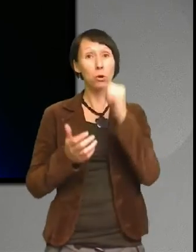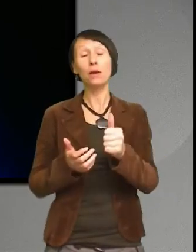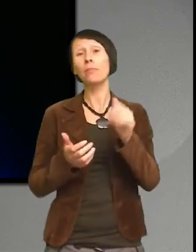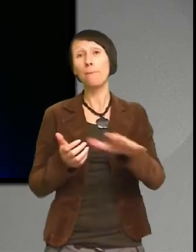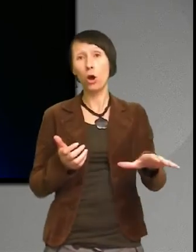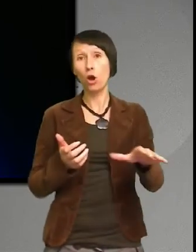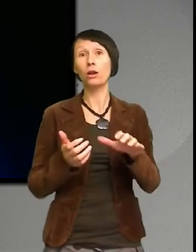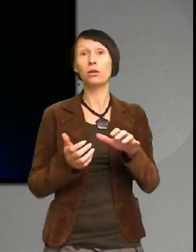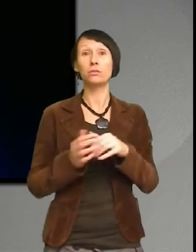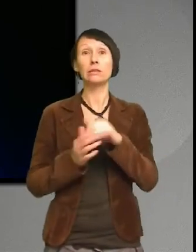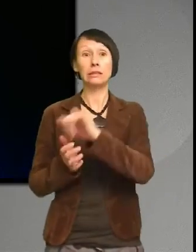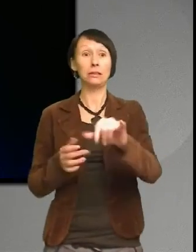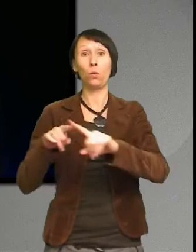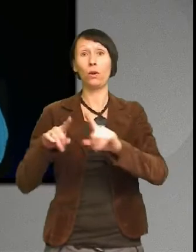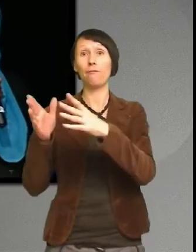Svensktextning.nu